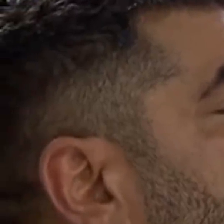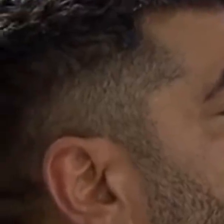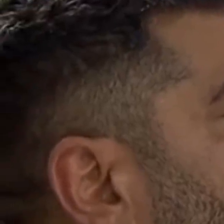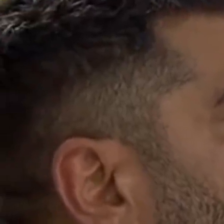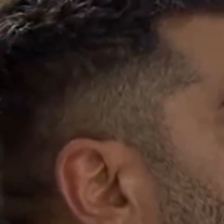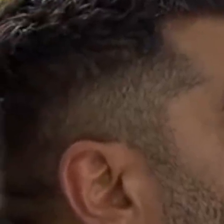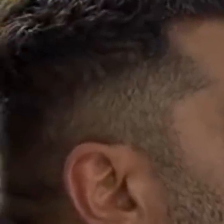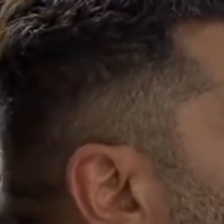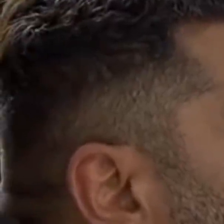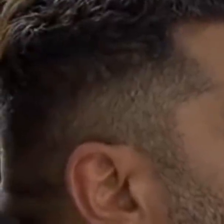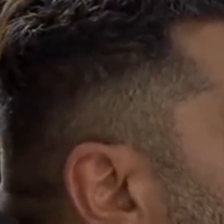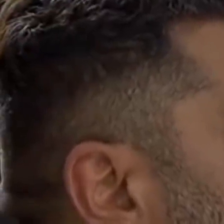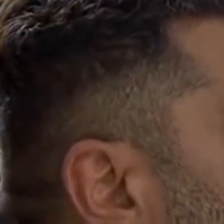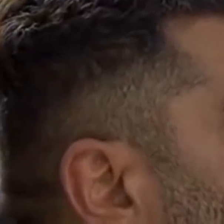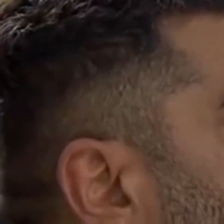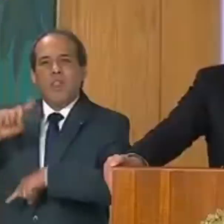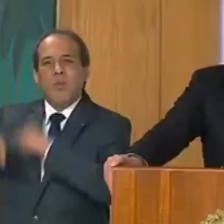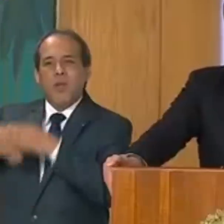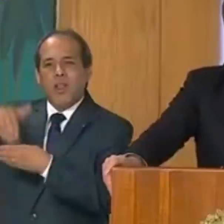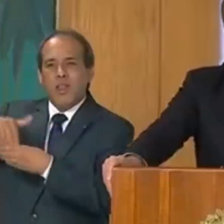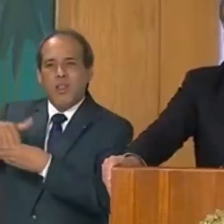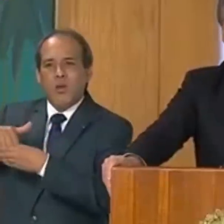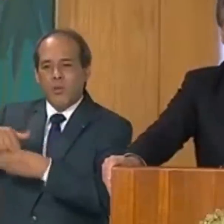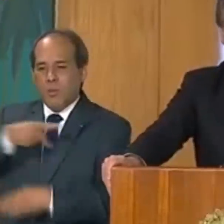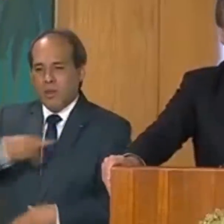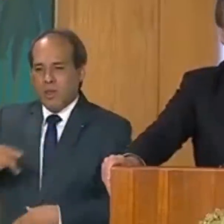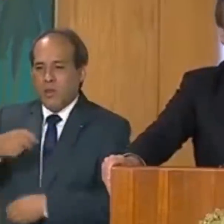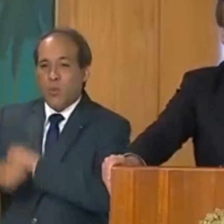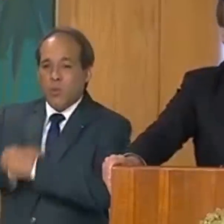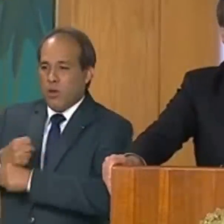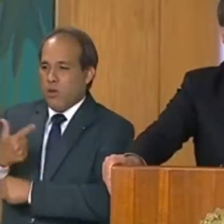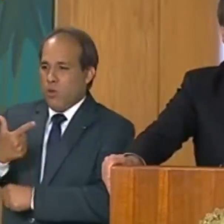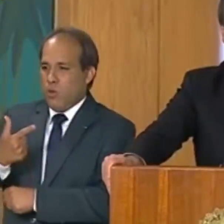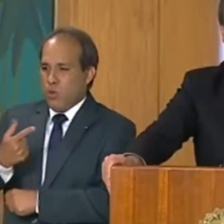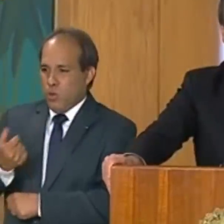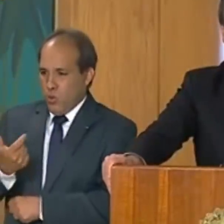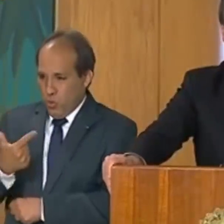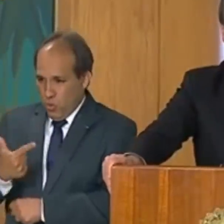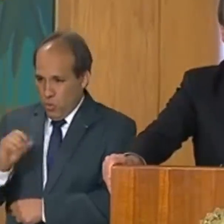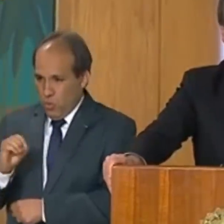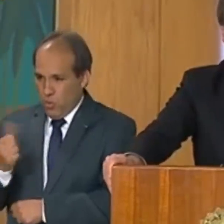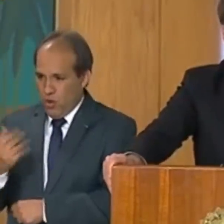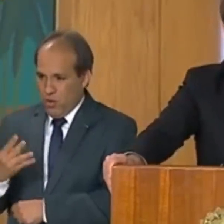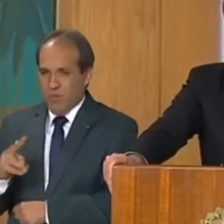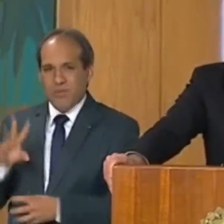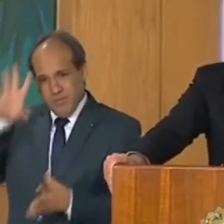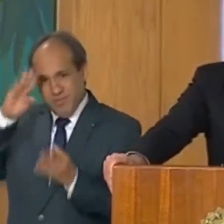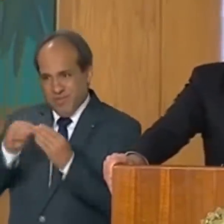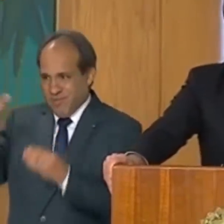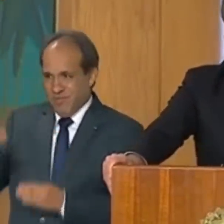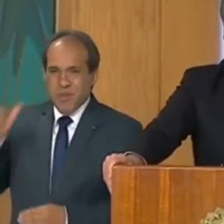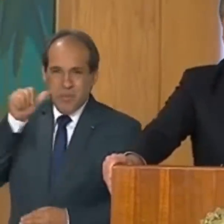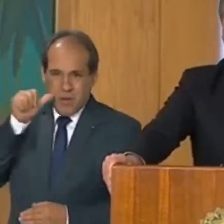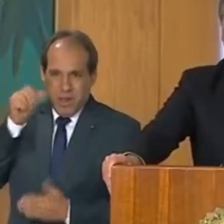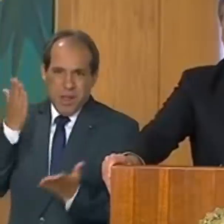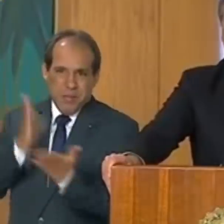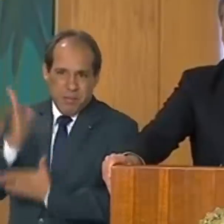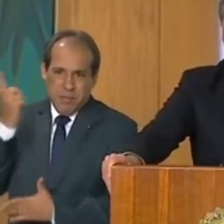após as eleições presidenciais de 2014 e vendo quem foi reeleita.